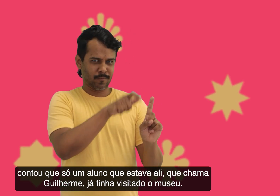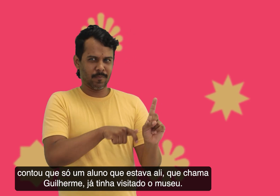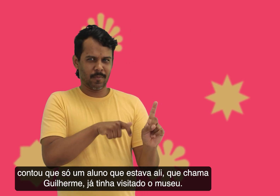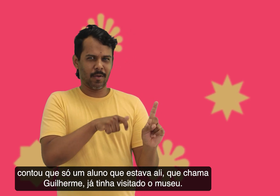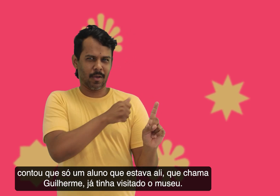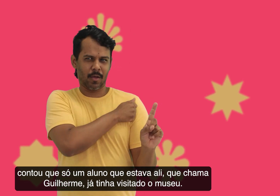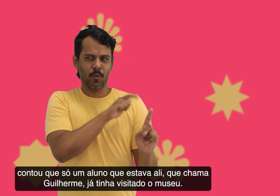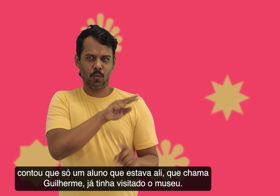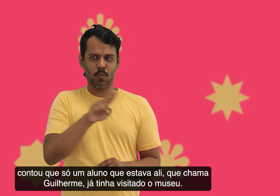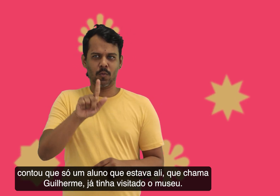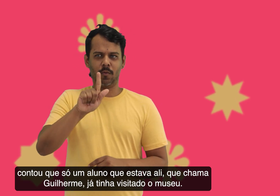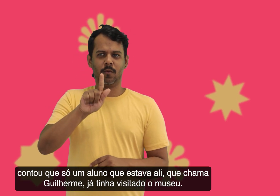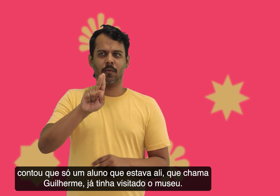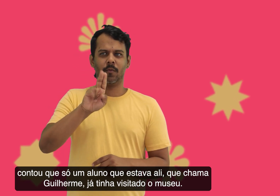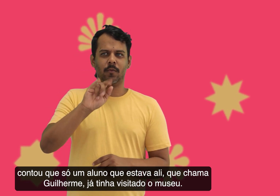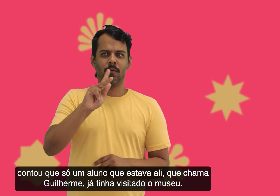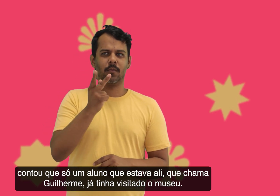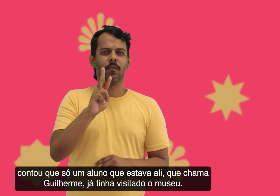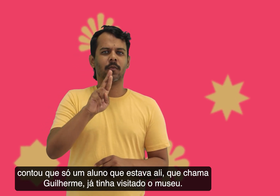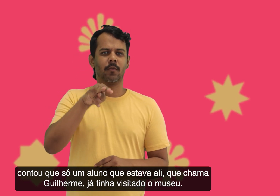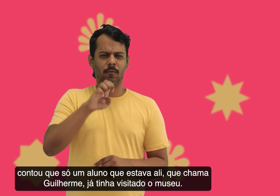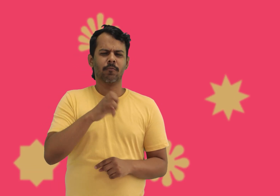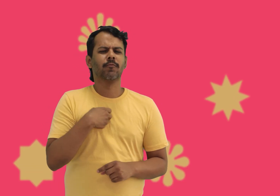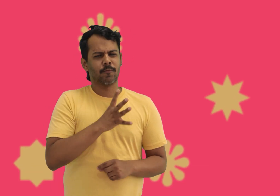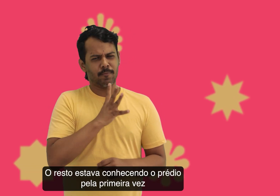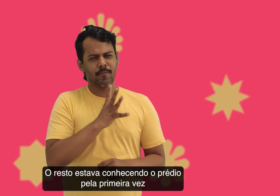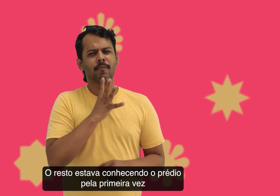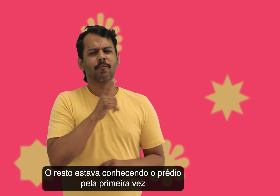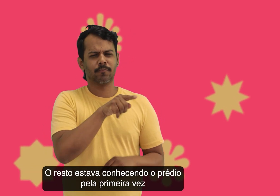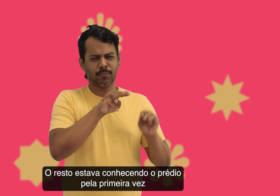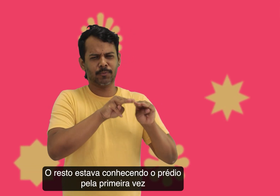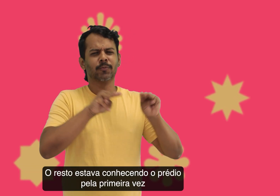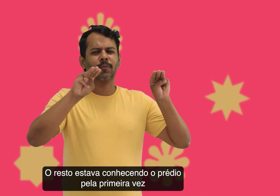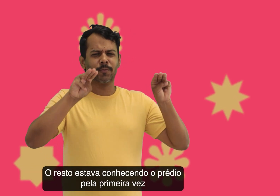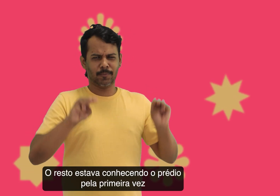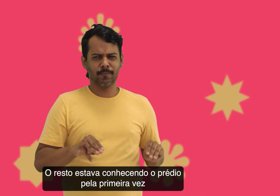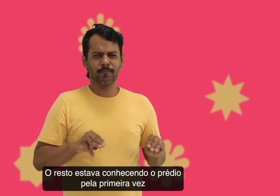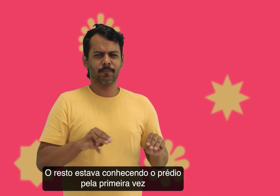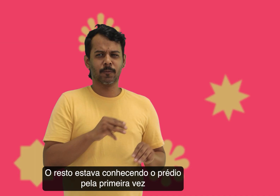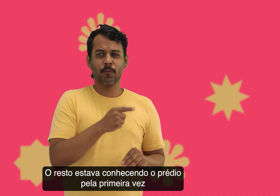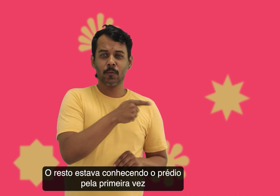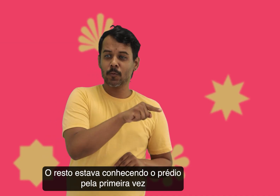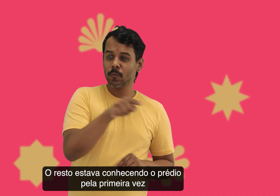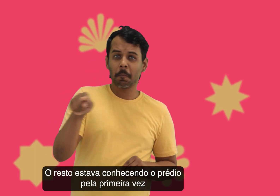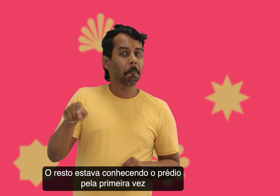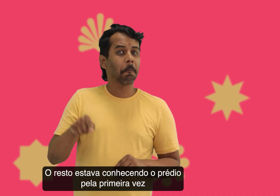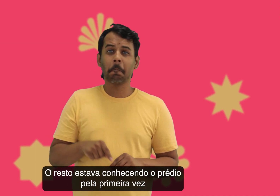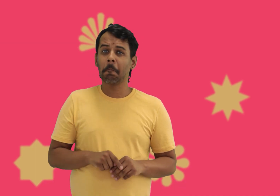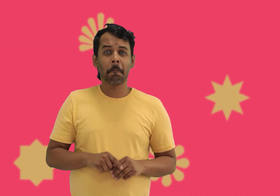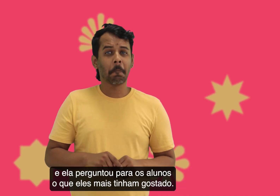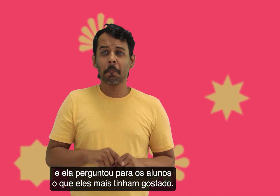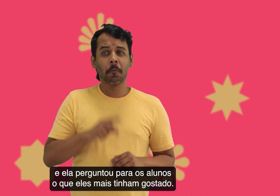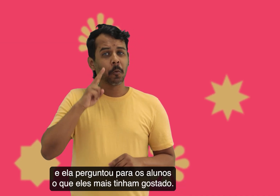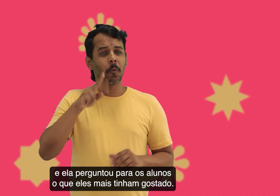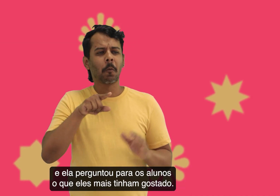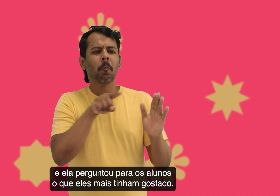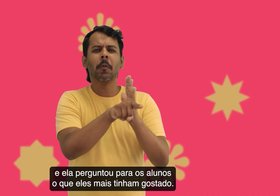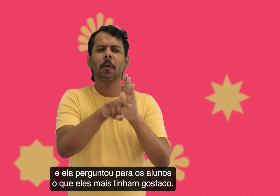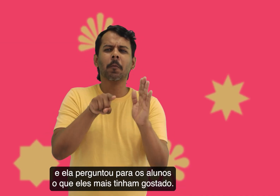estava ali, que chama Guilherme, já tinha visitado o museu. O resto estava conhecendo o prédio pela primeira vez. E ela perguntou para os